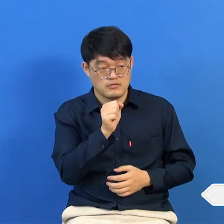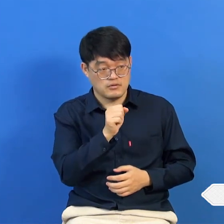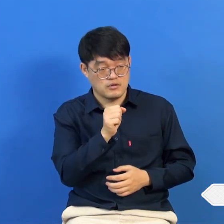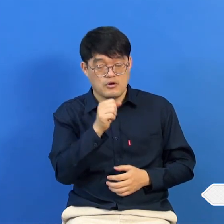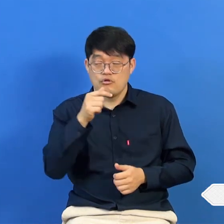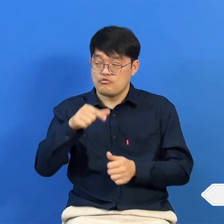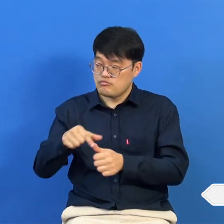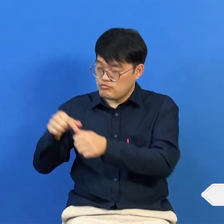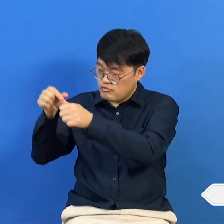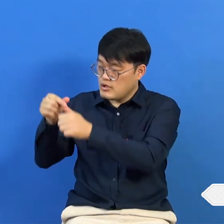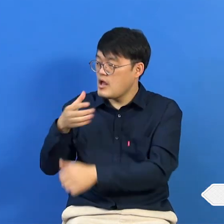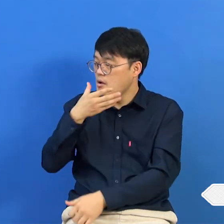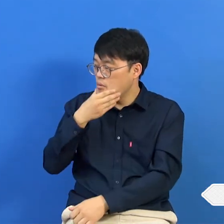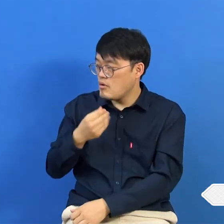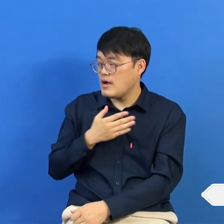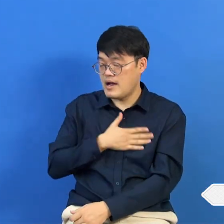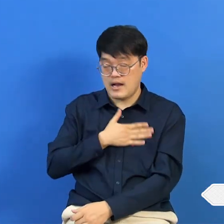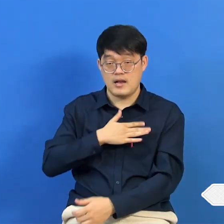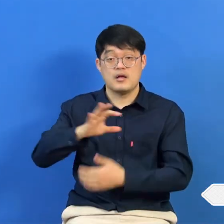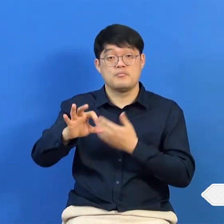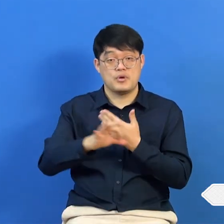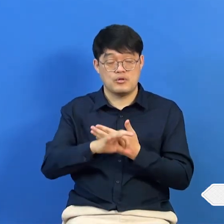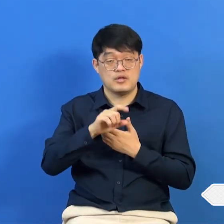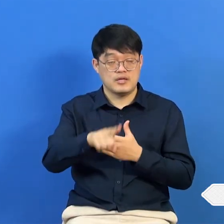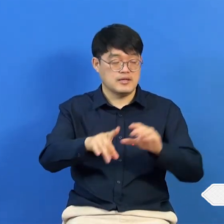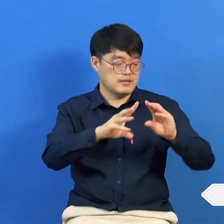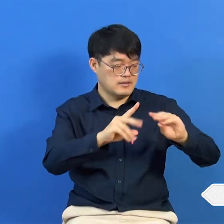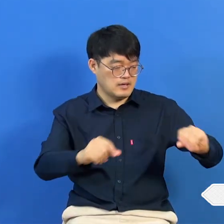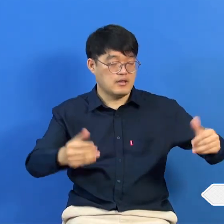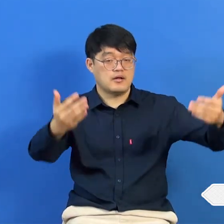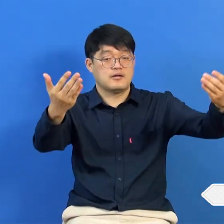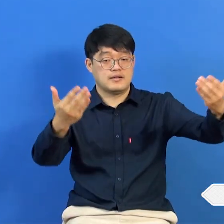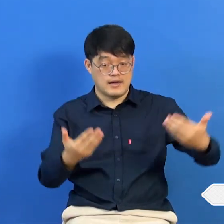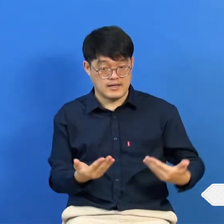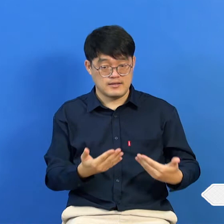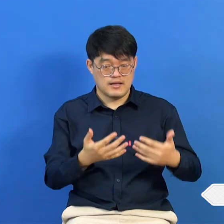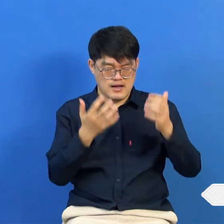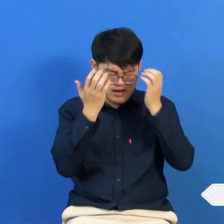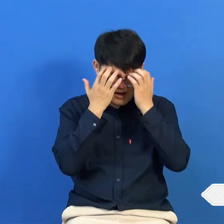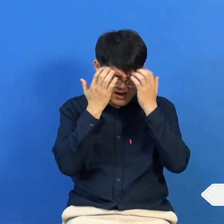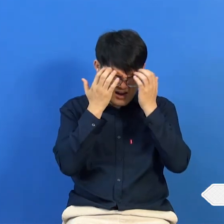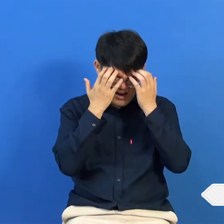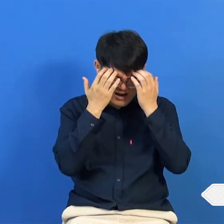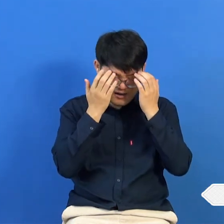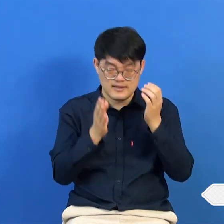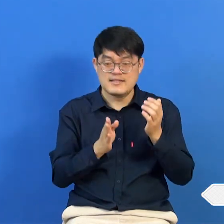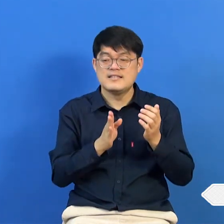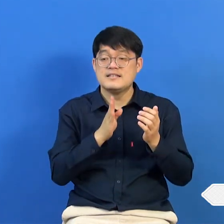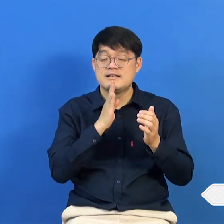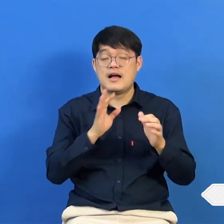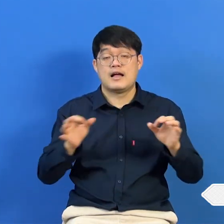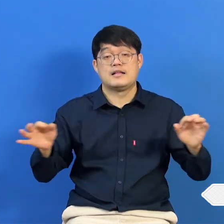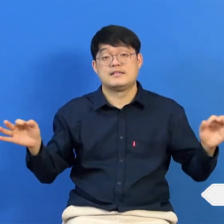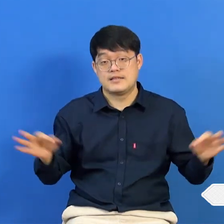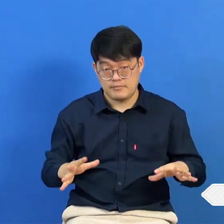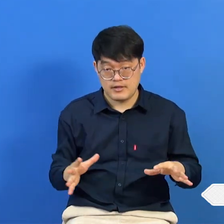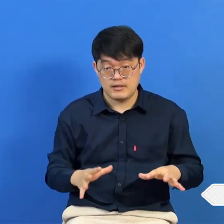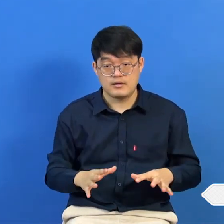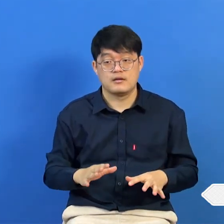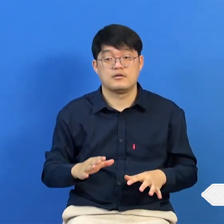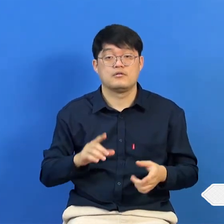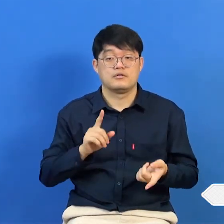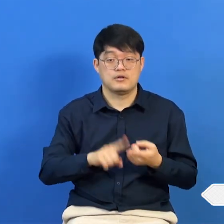구원의 복을 알게 되면 이 땅에서 당하는 시련이 진짜로 잠시 지나가는 것이라는 말이 실감이